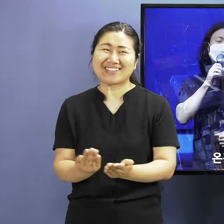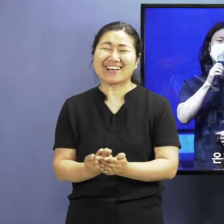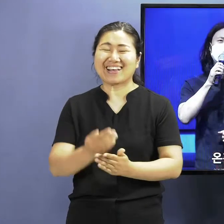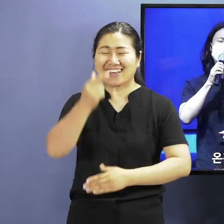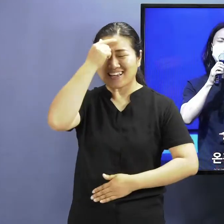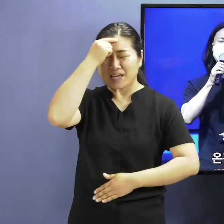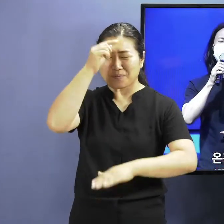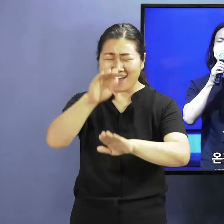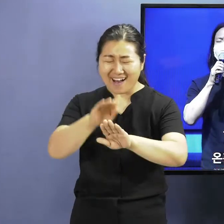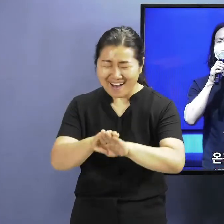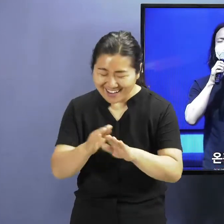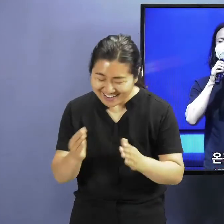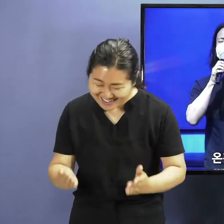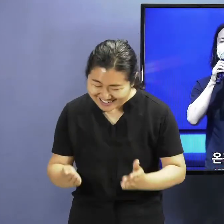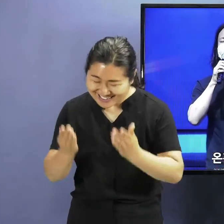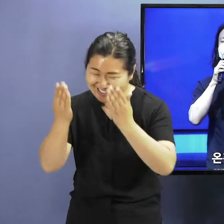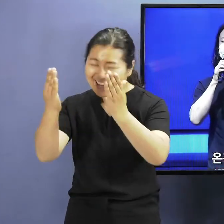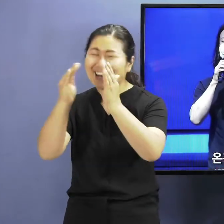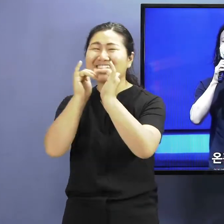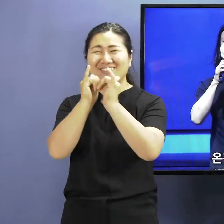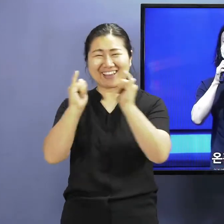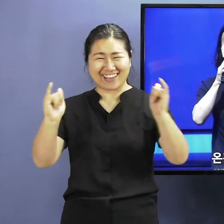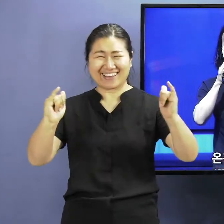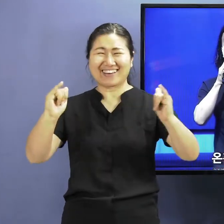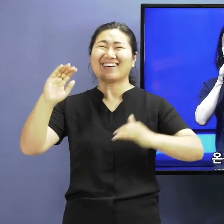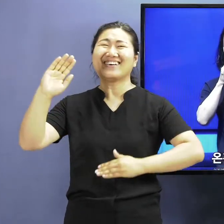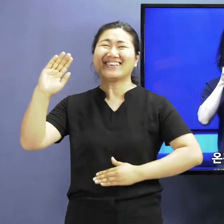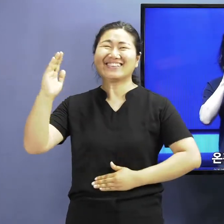모두 예배하는 자 되어